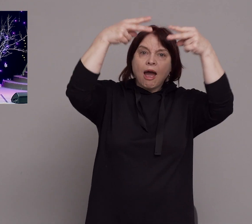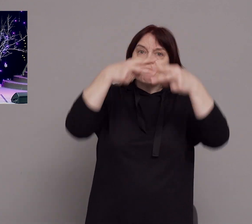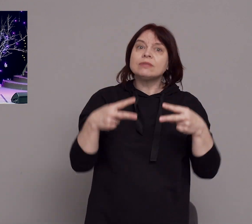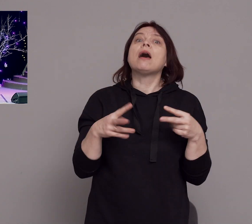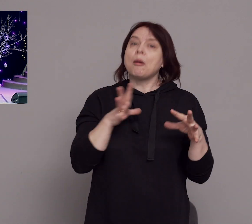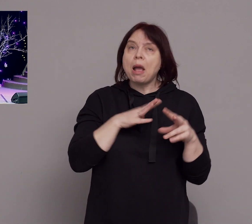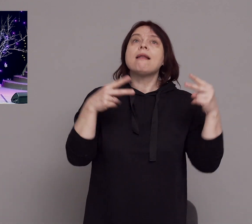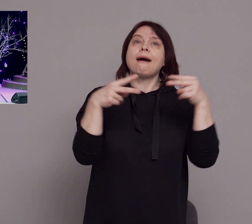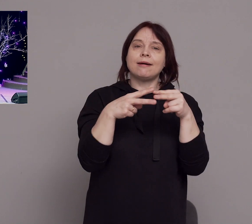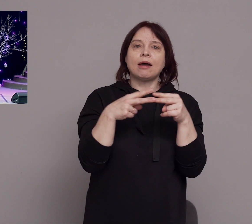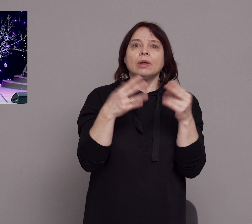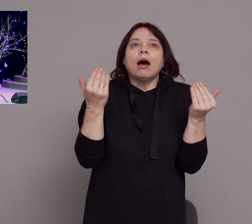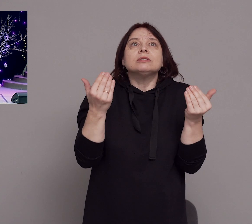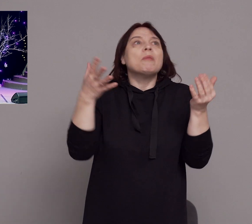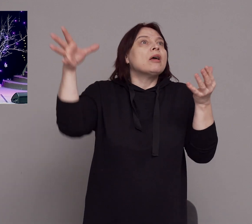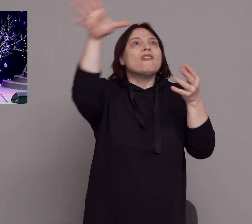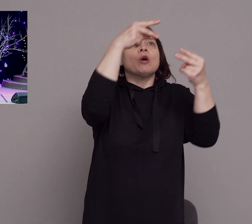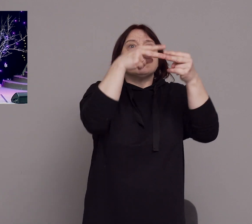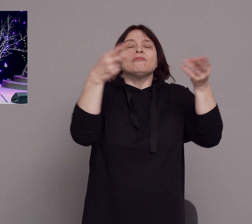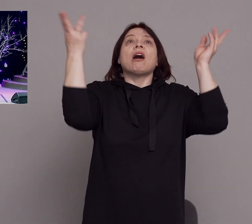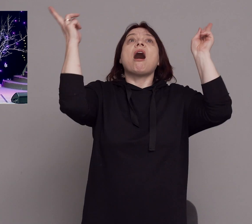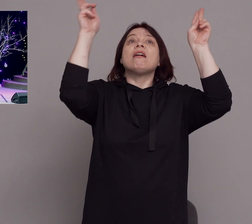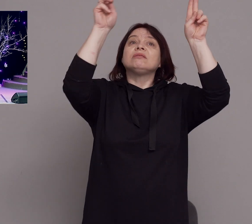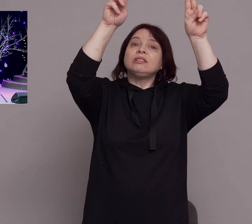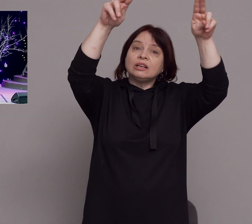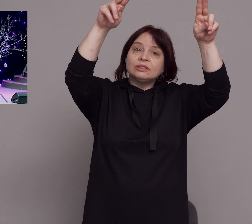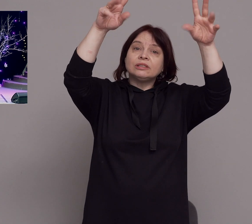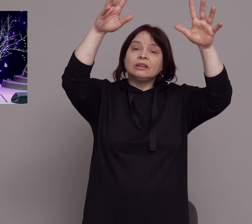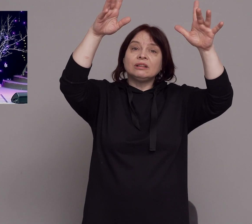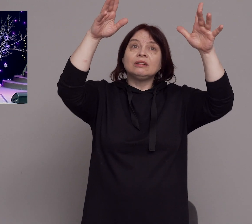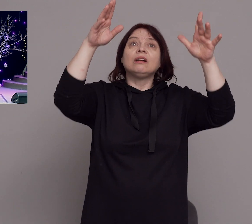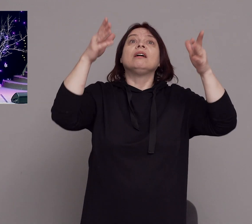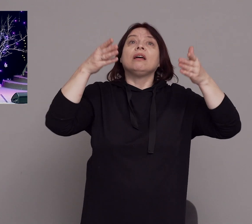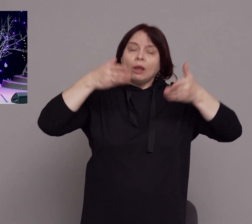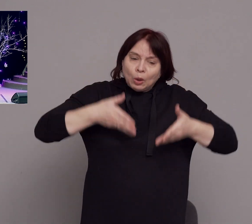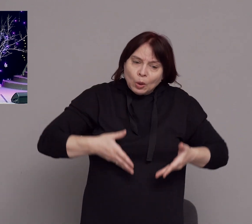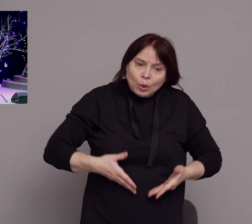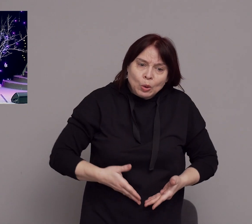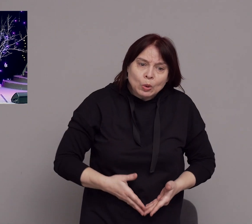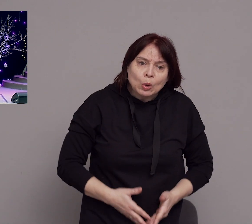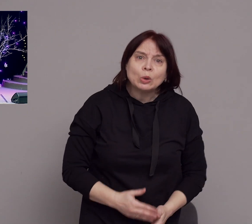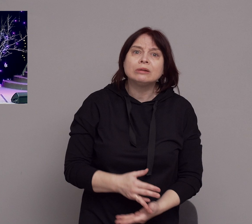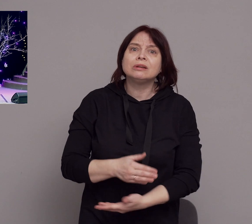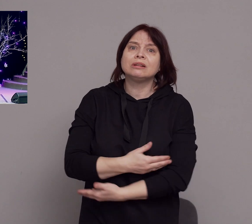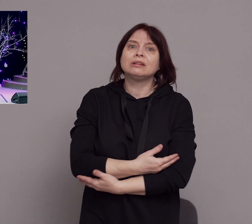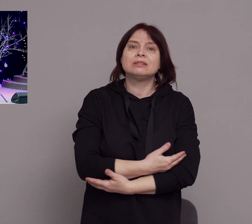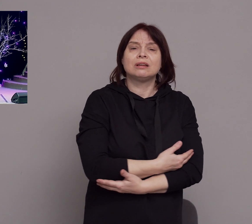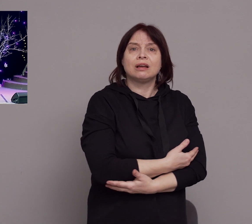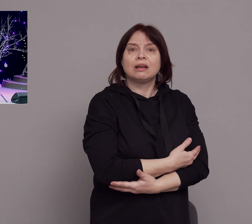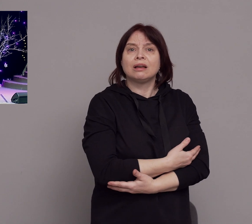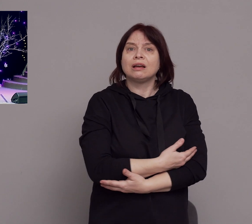И еще очень важно, что Он отложил, или можно сказать, от чего Он отказался, это от благоволения Отца. Почему? Потому